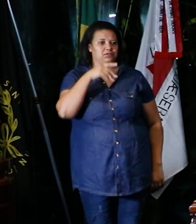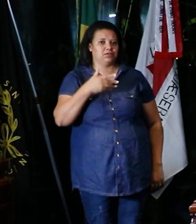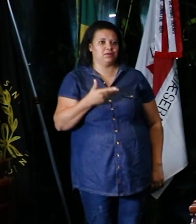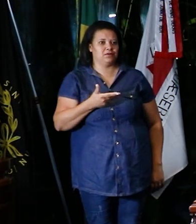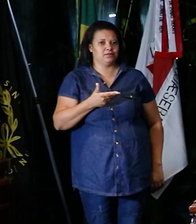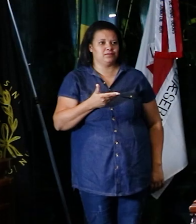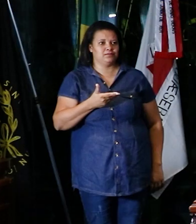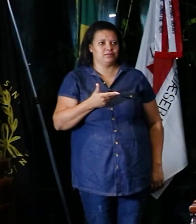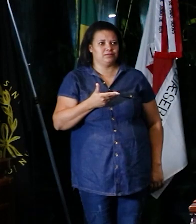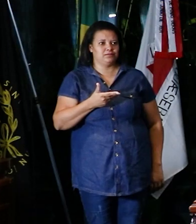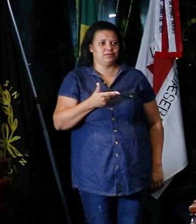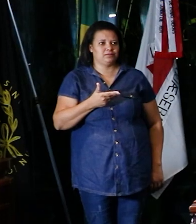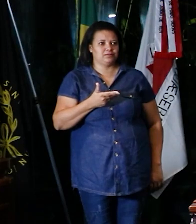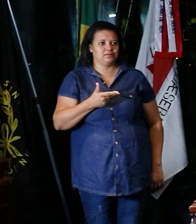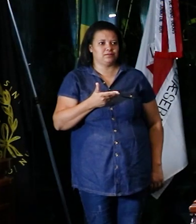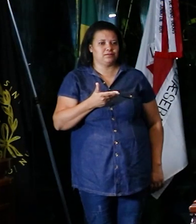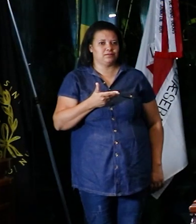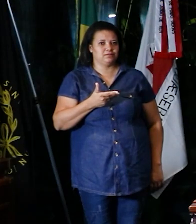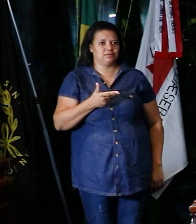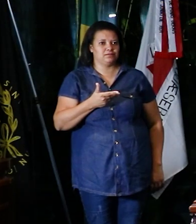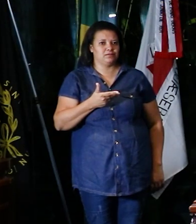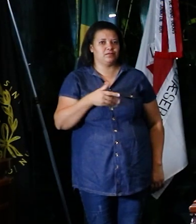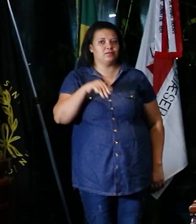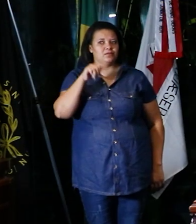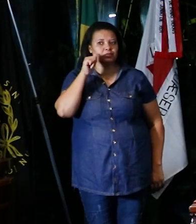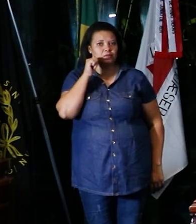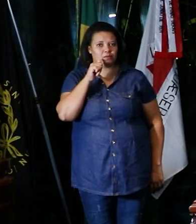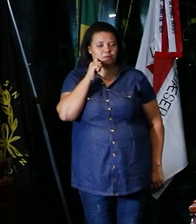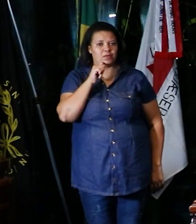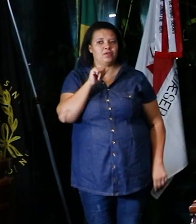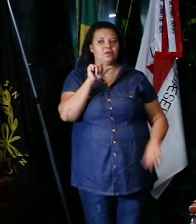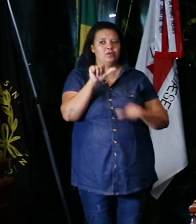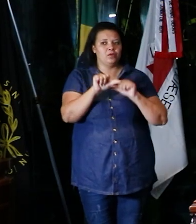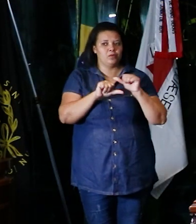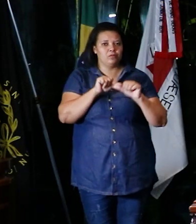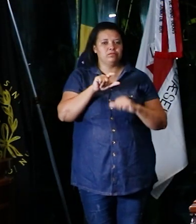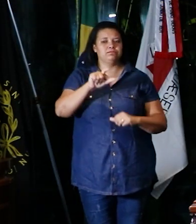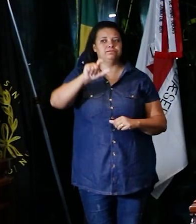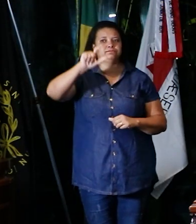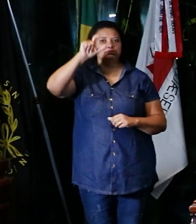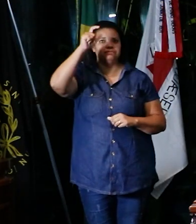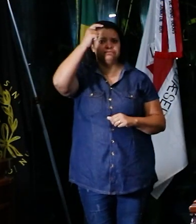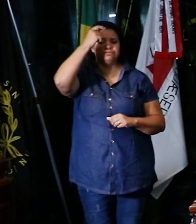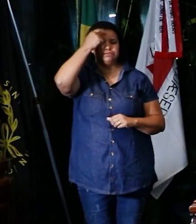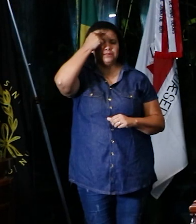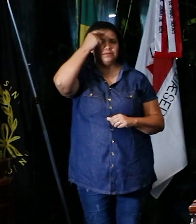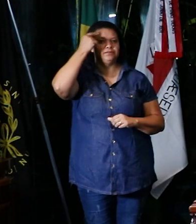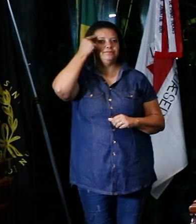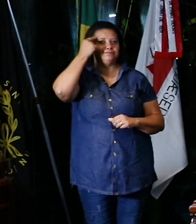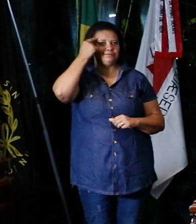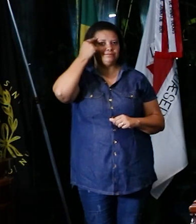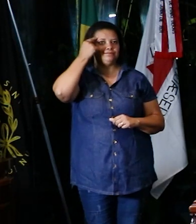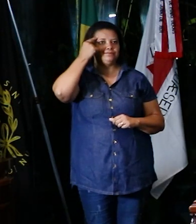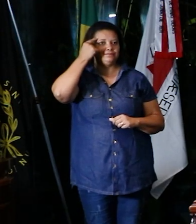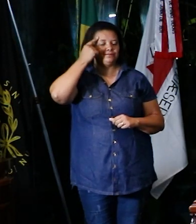não é? Que pôde alterar o pensamento dele.